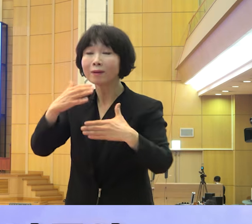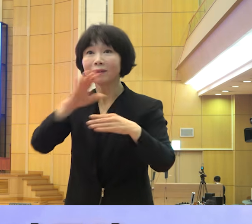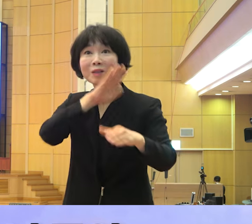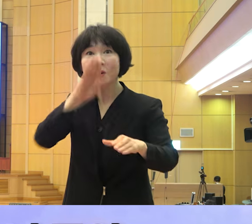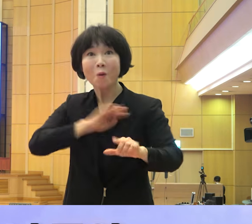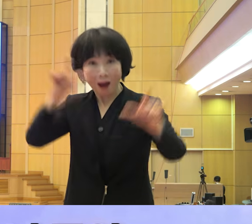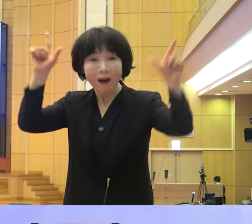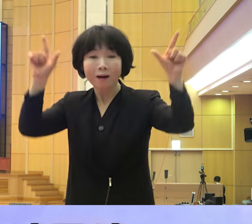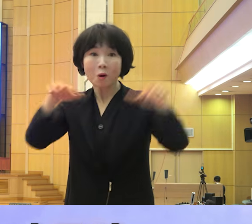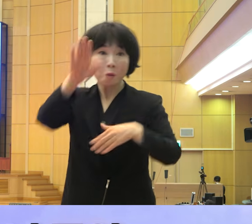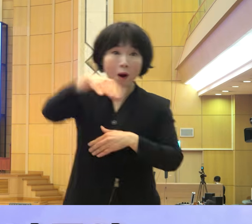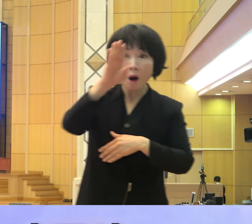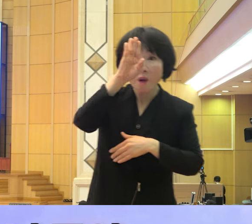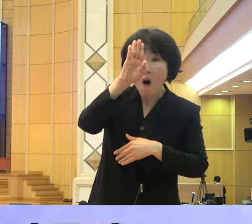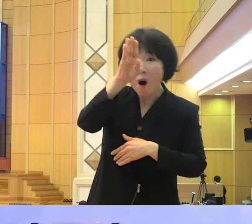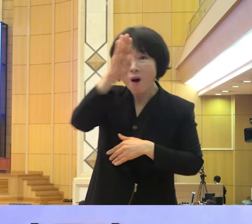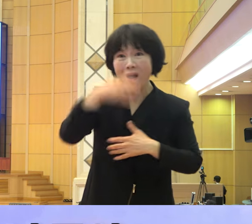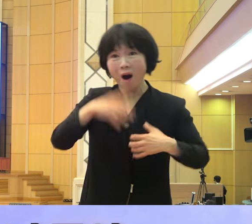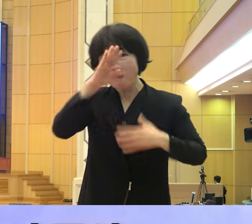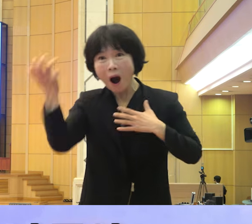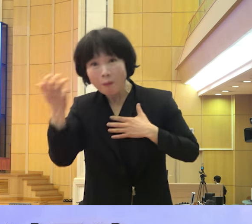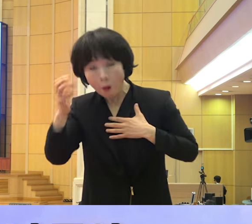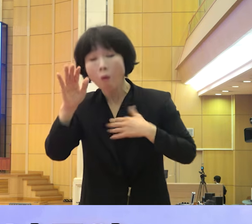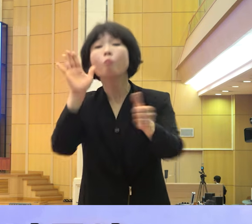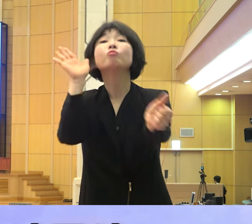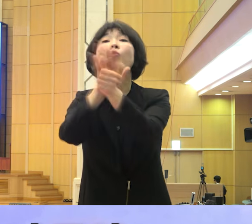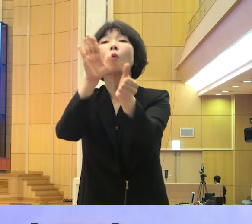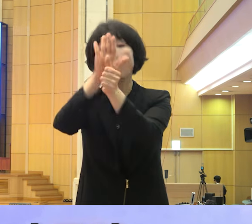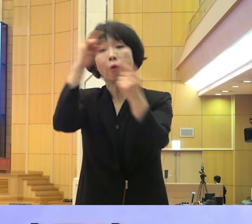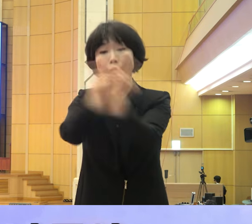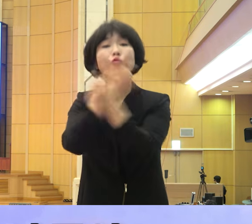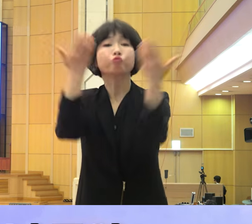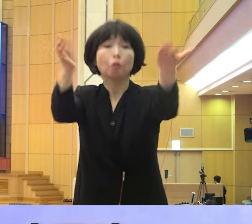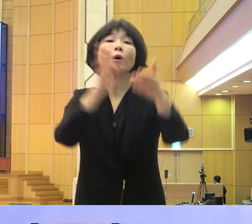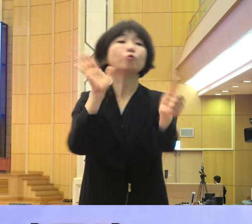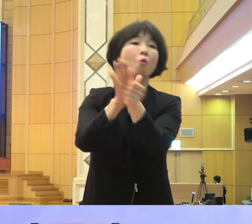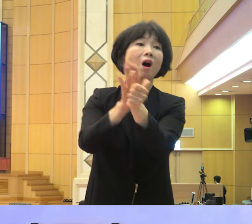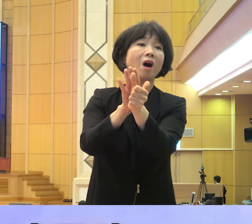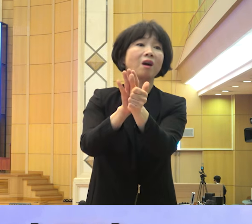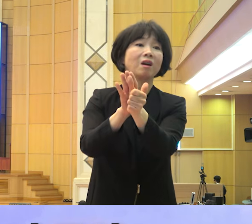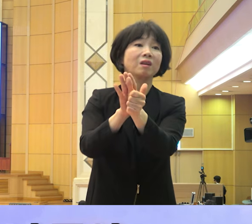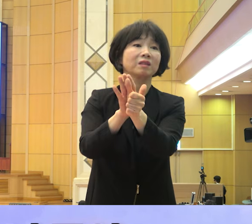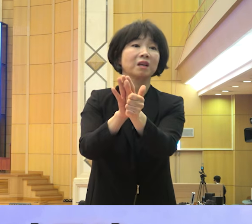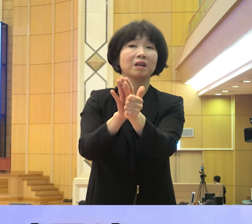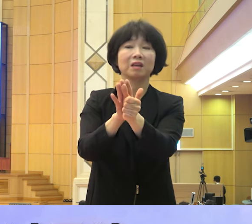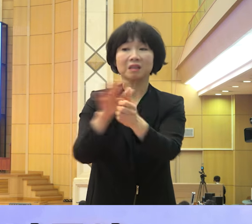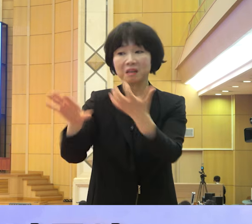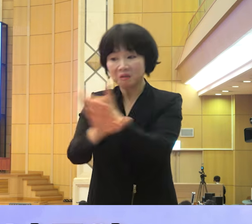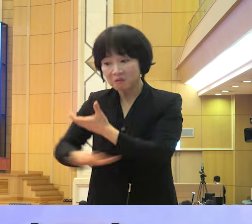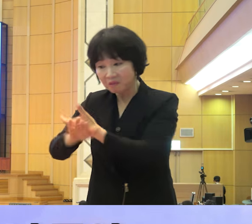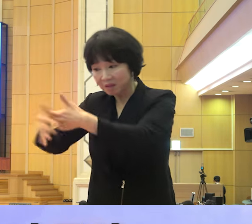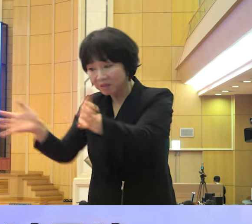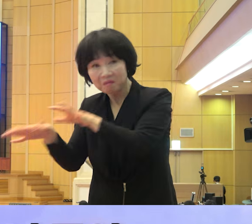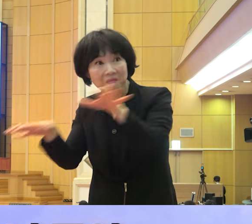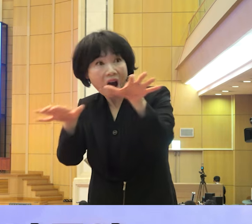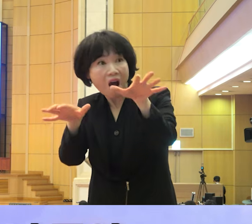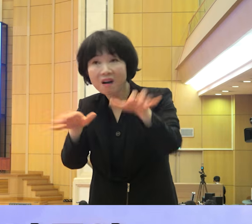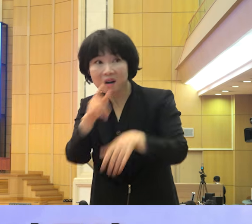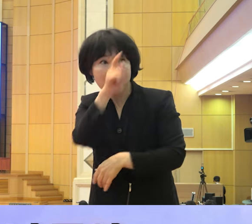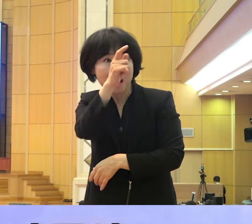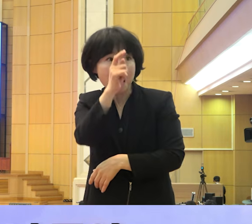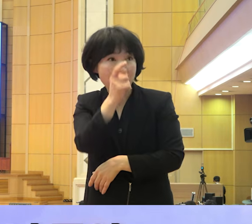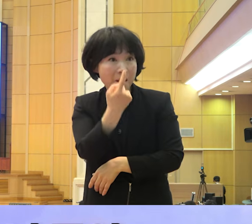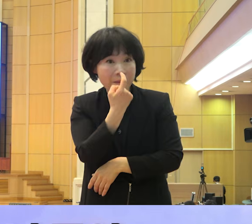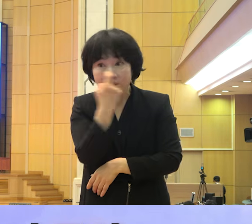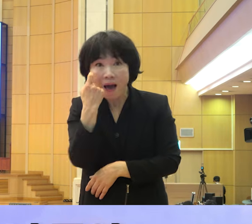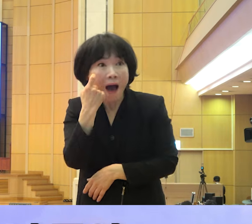병든 자가 고쳐지고 죄인이 구원받는 것은 당연한데, 이 유대교 사람들은 안식일 날 예수님이 안식일을